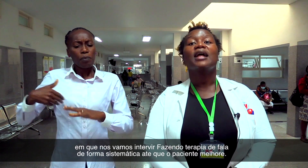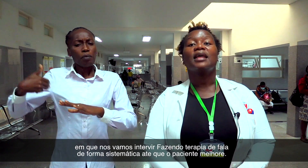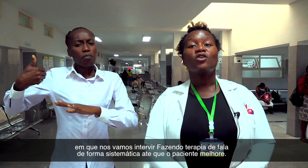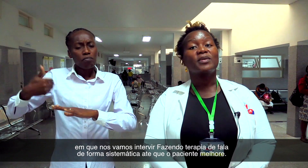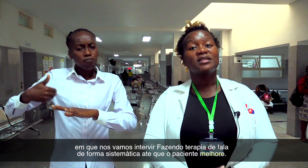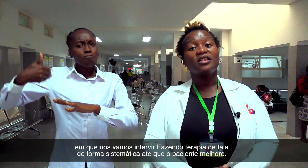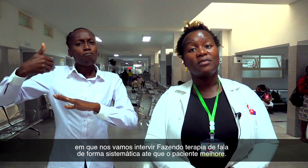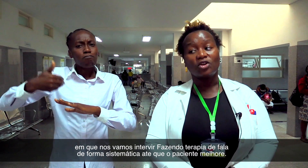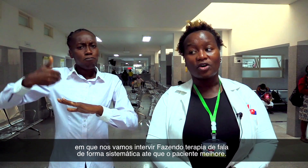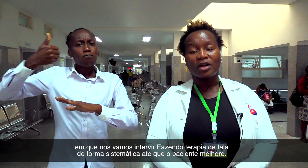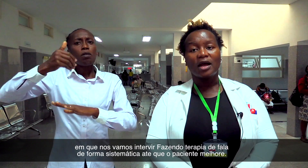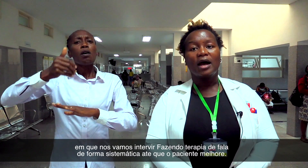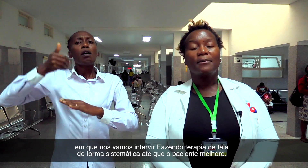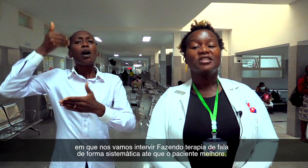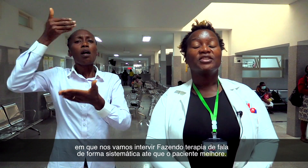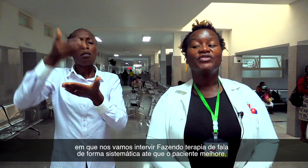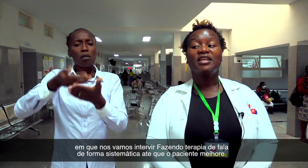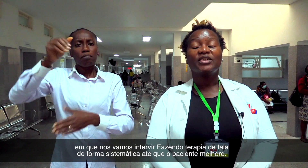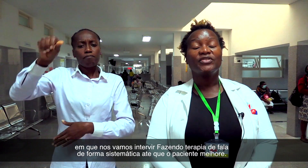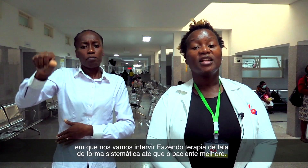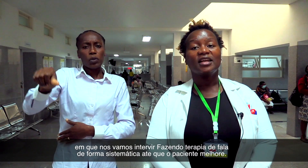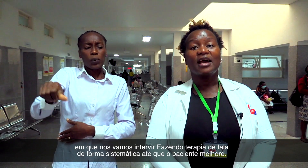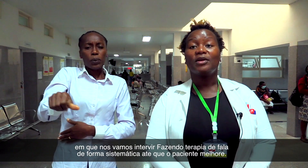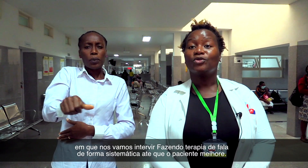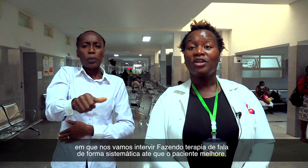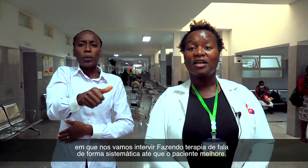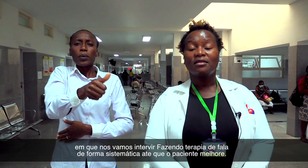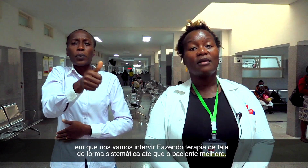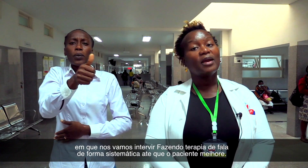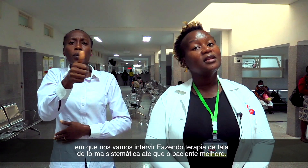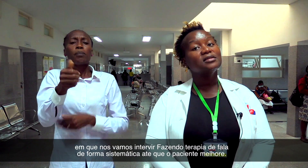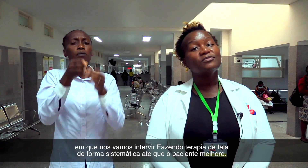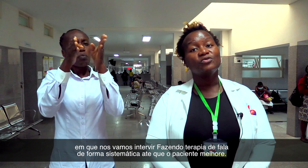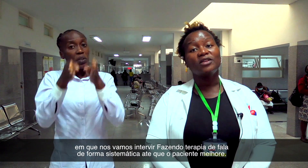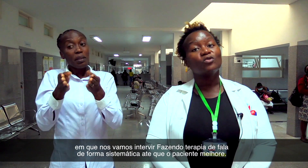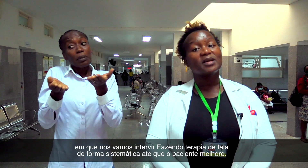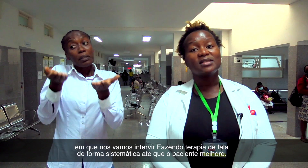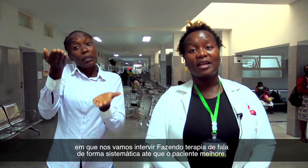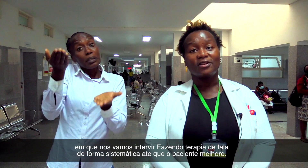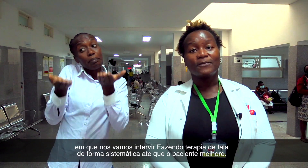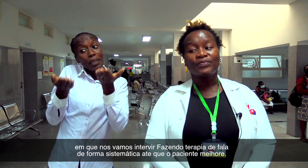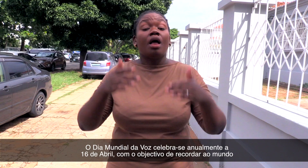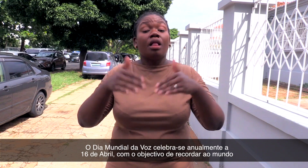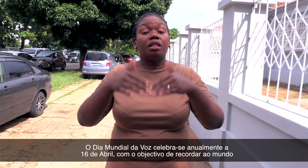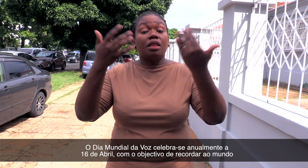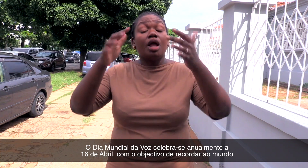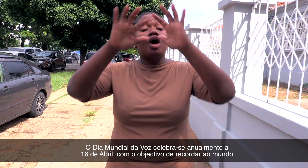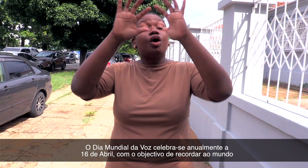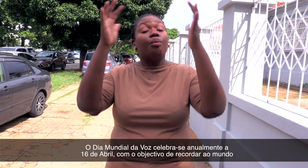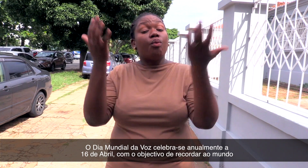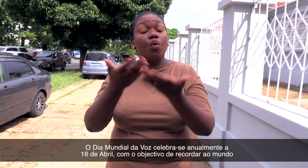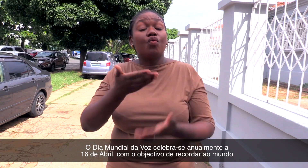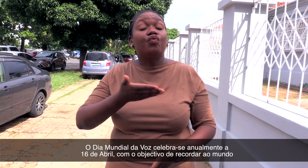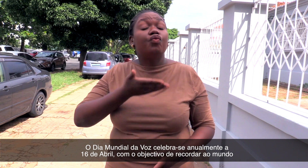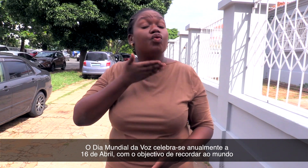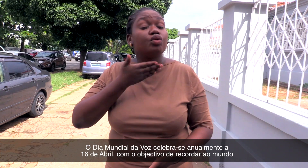sistemática até que o paciente melhore. Mas de referir que a melhoria depende simplesmente do paciente. O Dia Mundial da